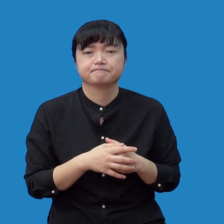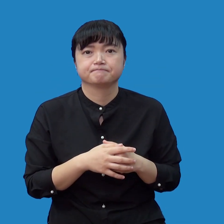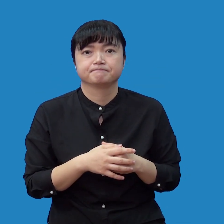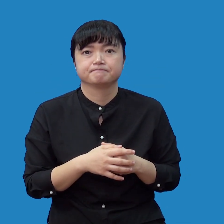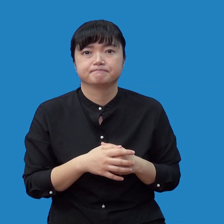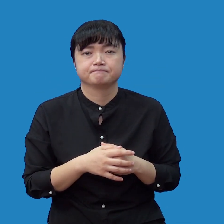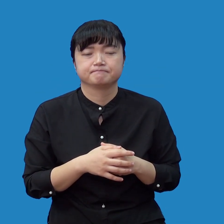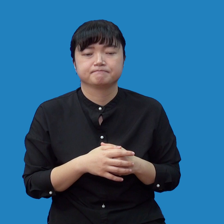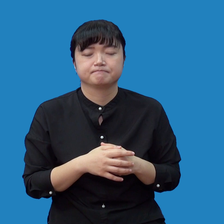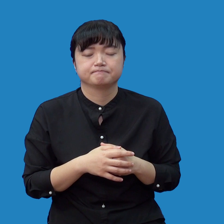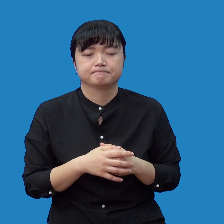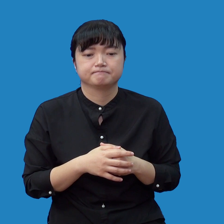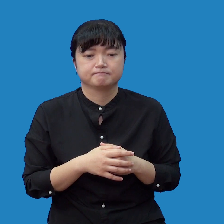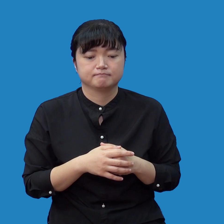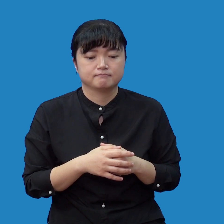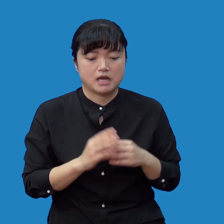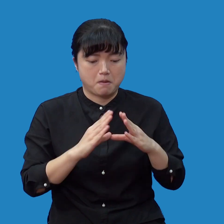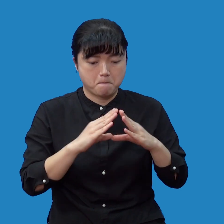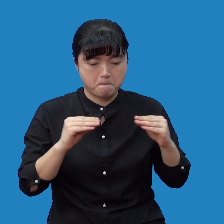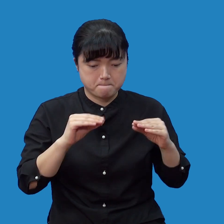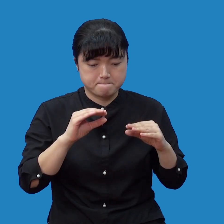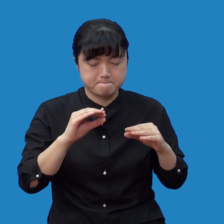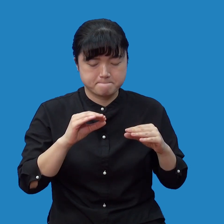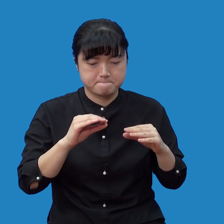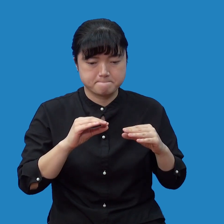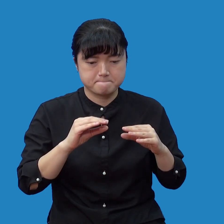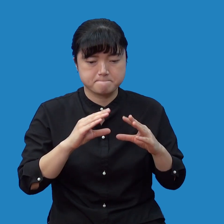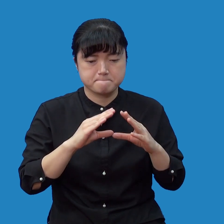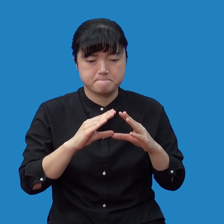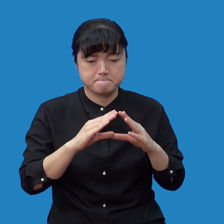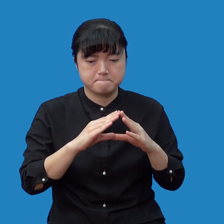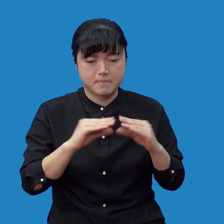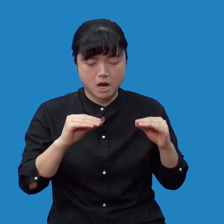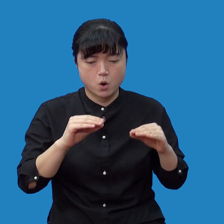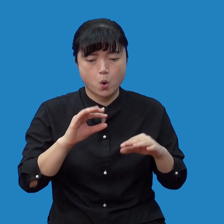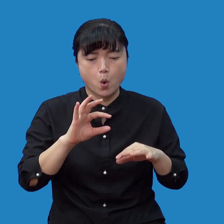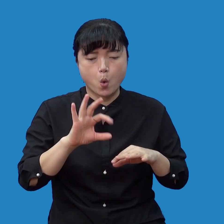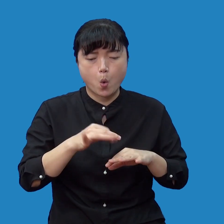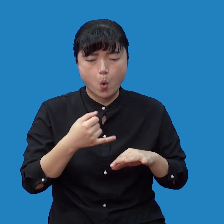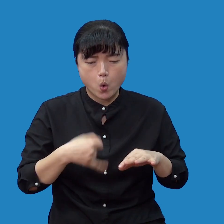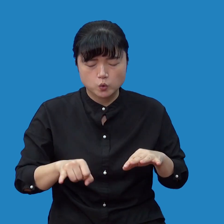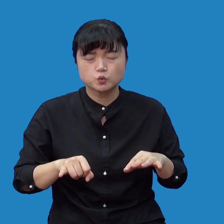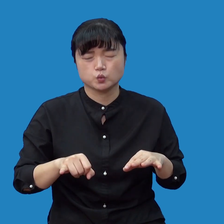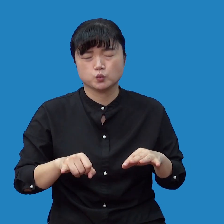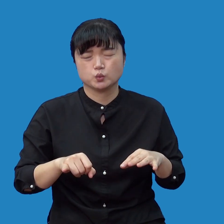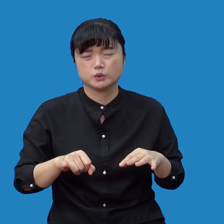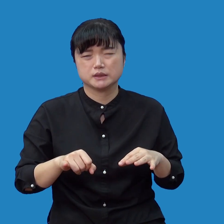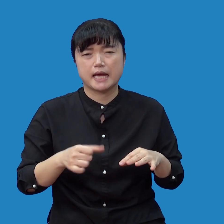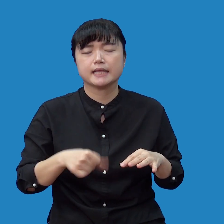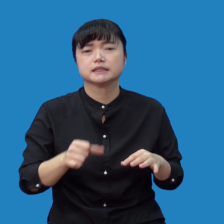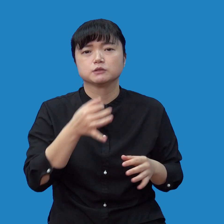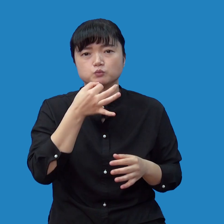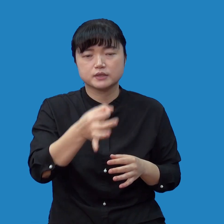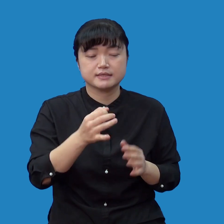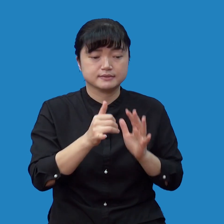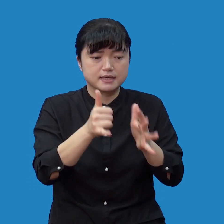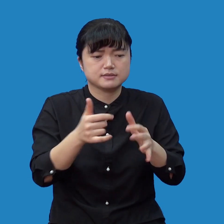공주의 아들이라 칭함받기를 거절하는 믿음이었습니다. 다시 말해서 세상과 단절하는